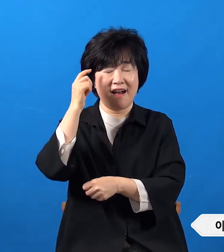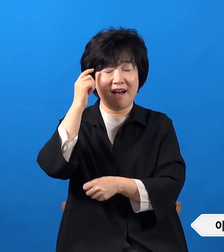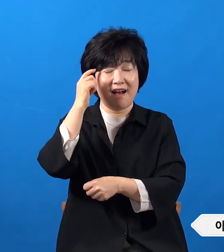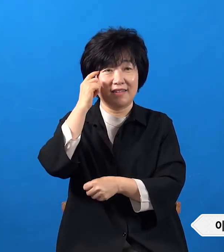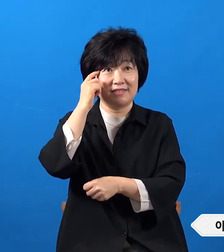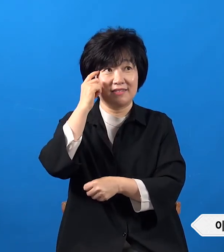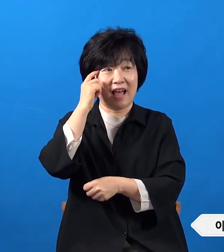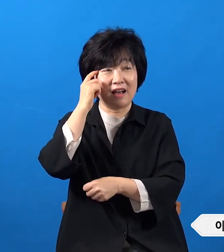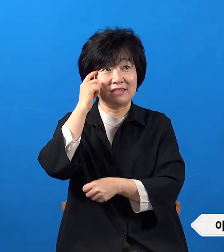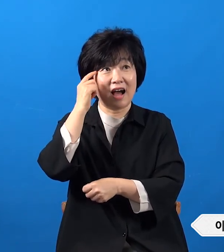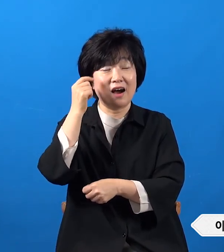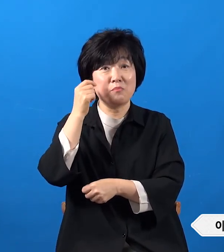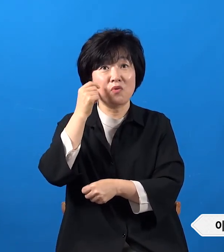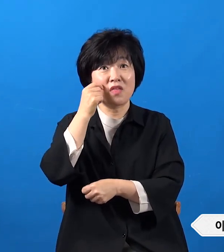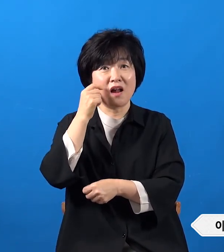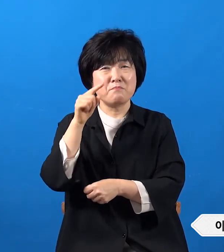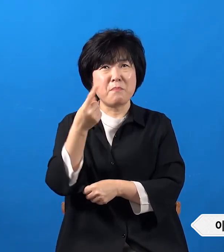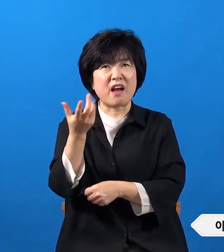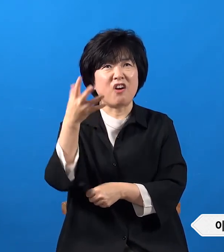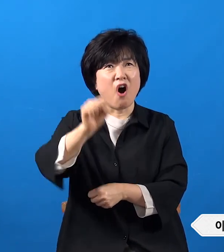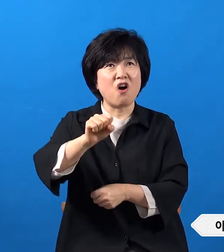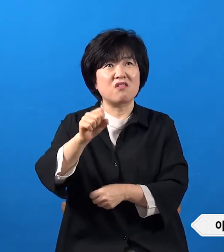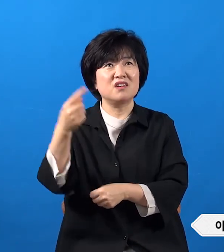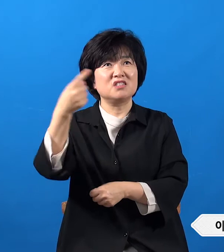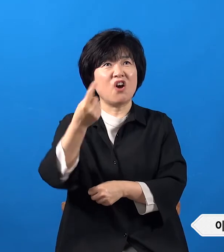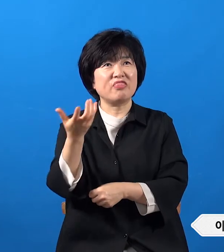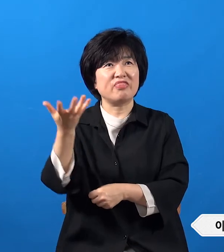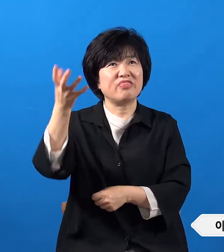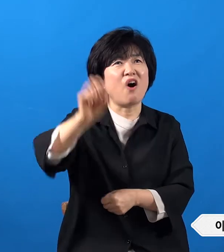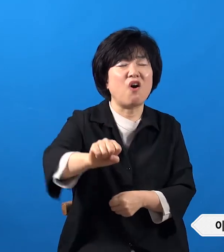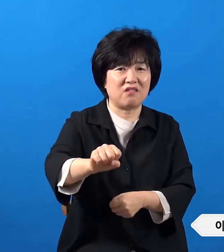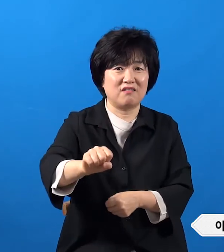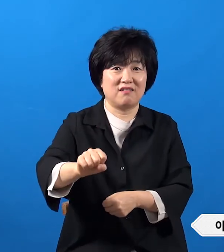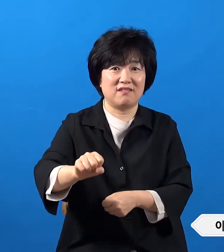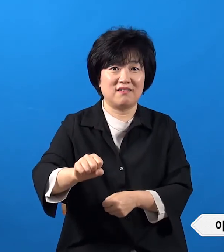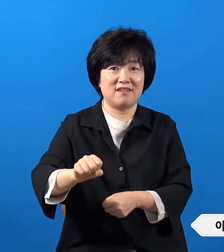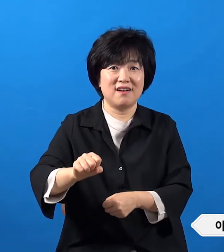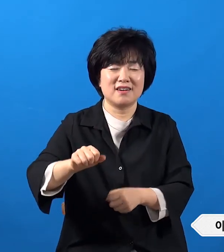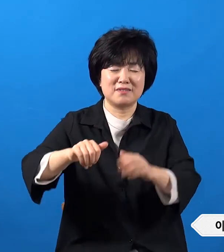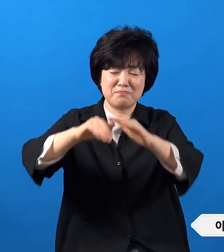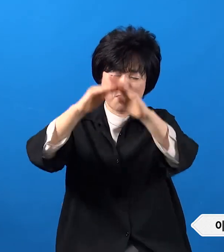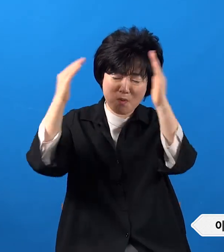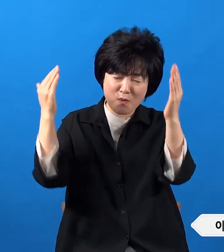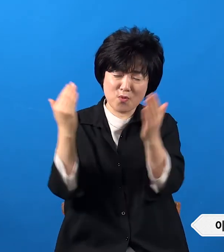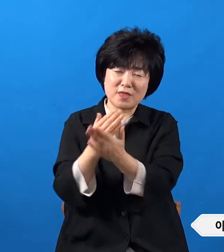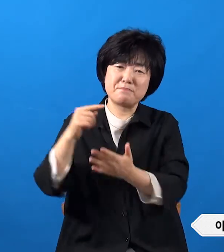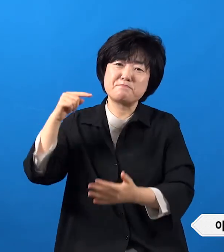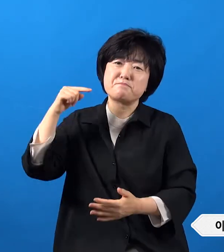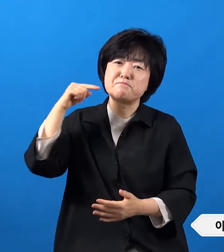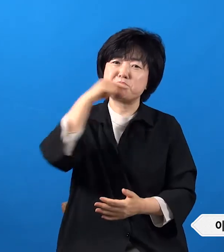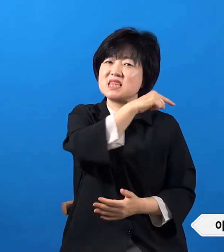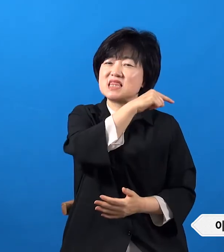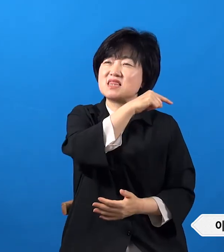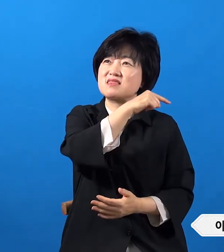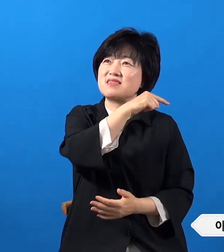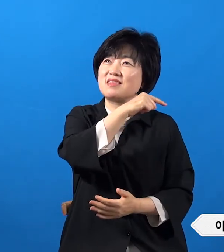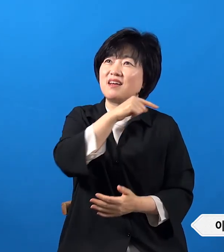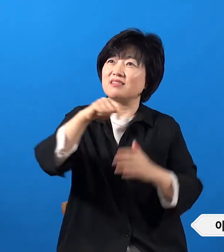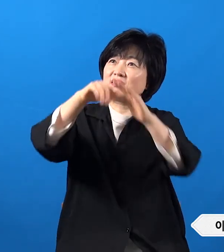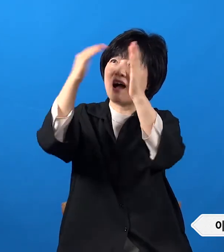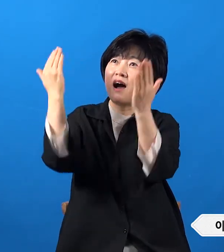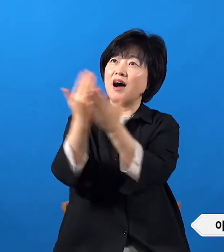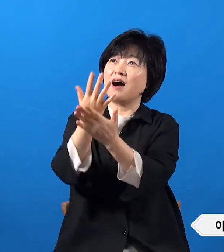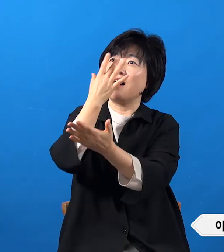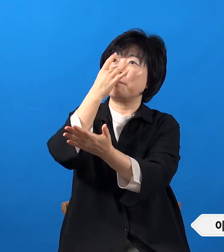액수예요. 그런 빚을 지고 있었던 사람이에요, 이 사람. 그런데 그 빚이 일시에 다 탕감되었다는